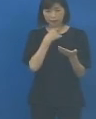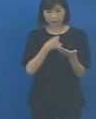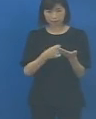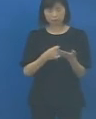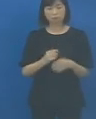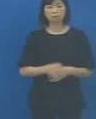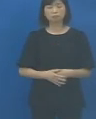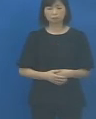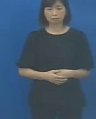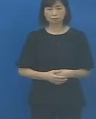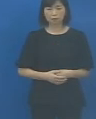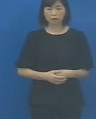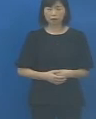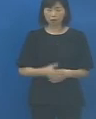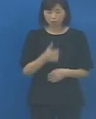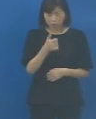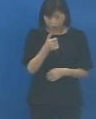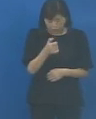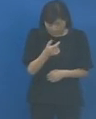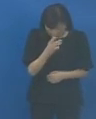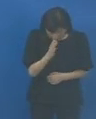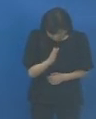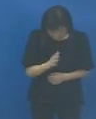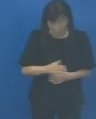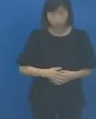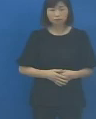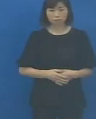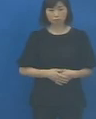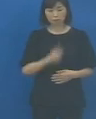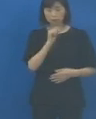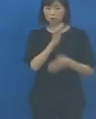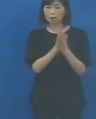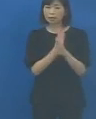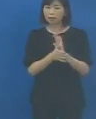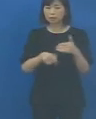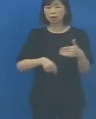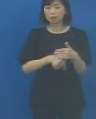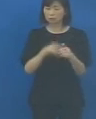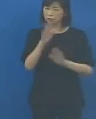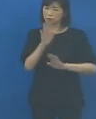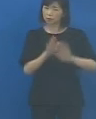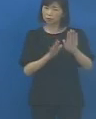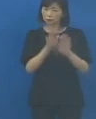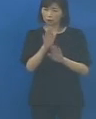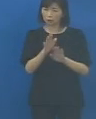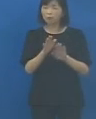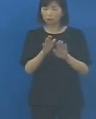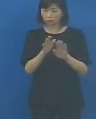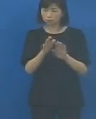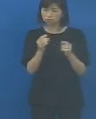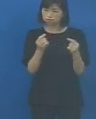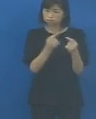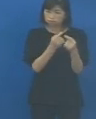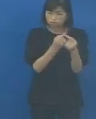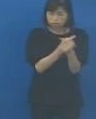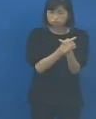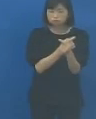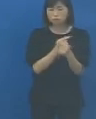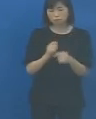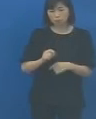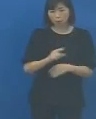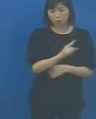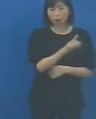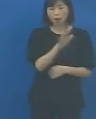。誠に申し訳ありませんが、鳥取県内の状況も流動化しています。その背景